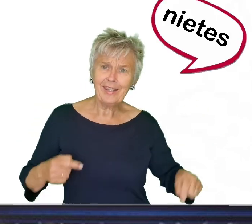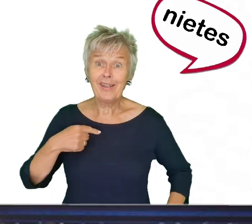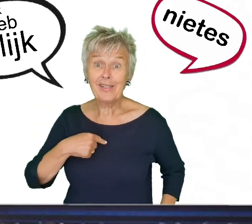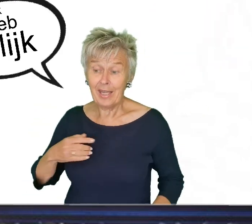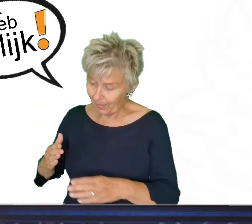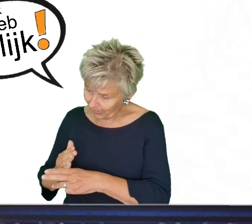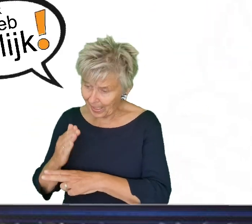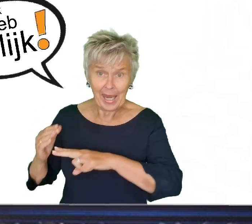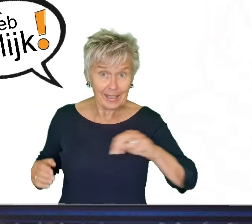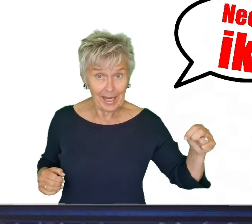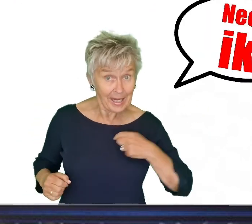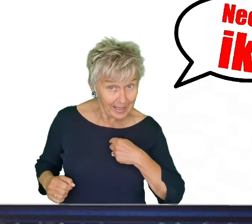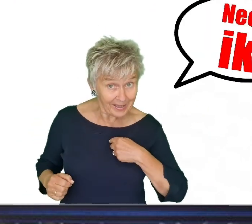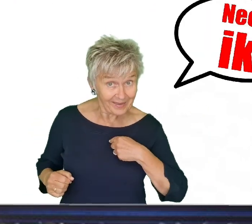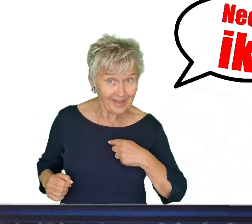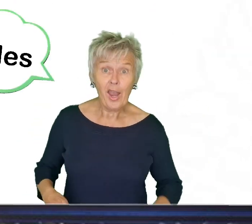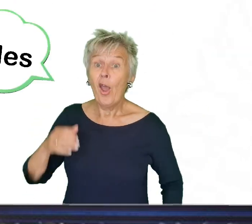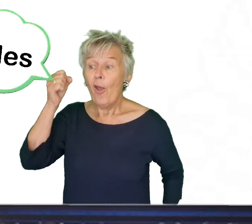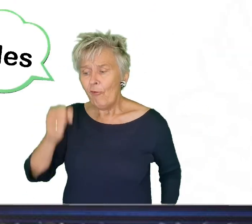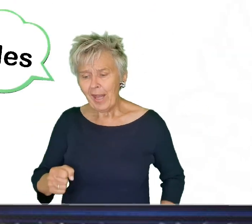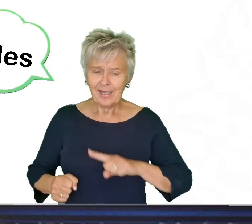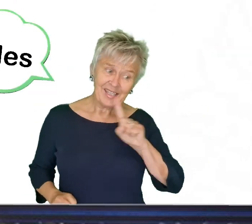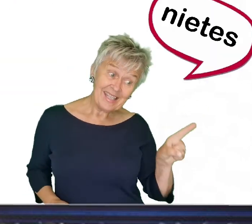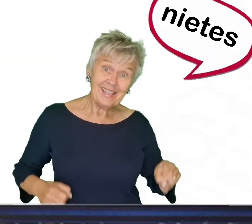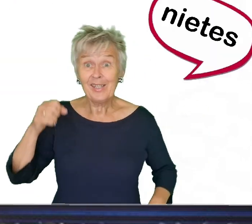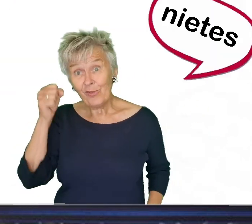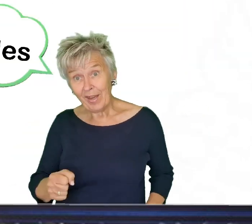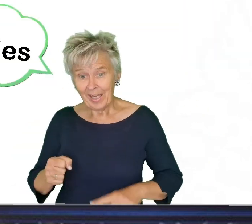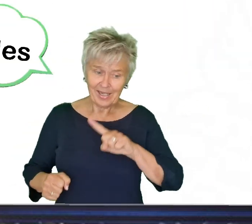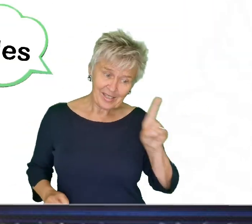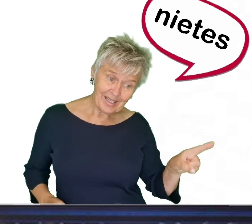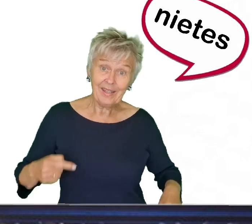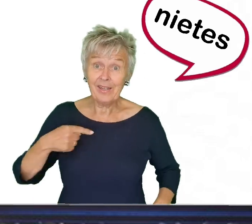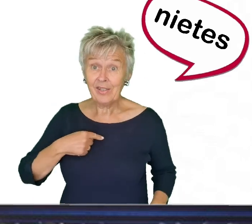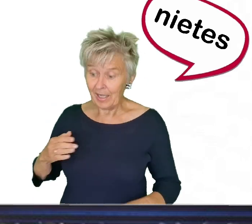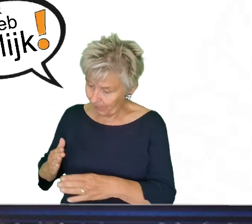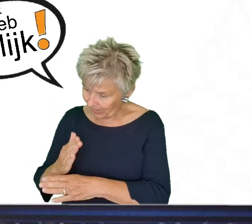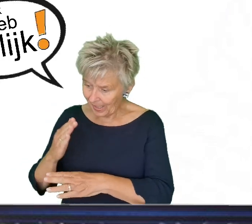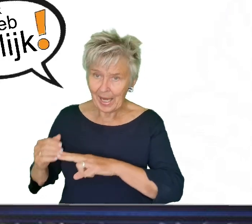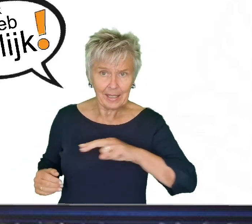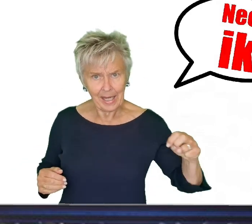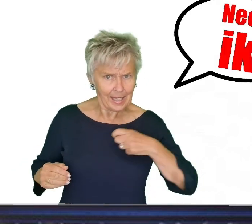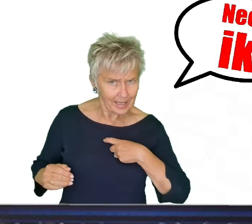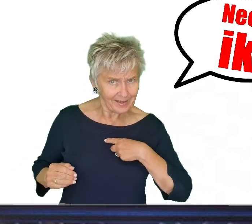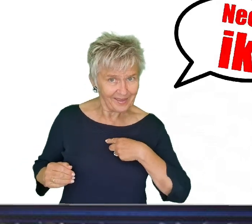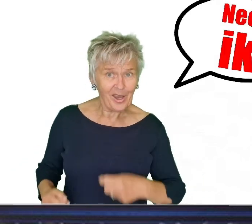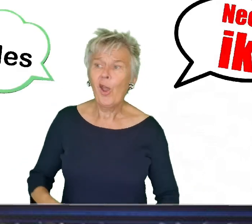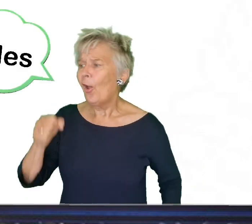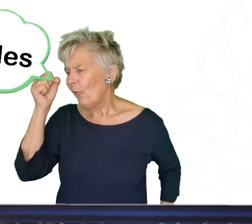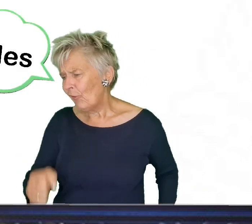eens. Niet eens. Ik heb gelijk. Nee, ik. Wel eens. Niet eens. Wel eens. Niet eens. Ik heb gelijk.